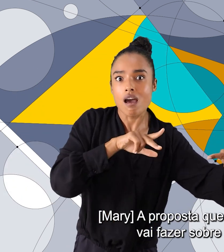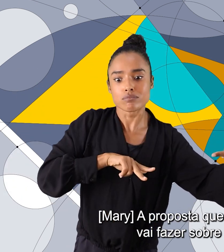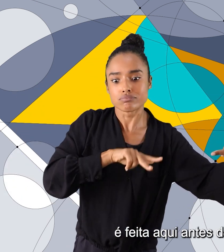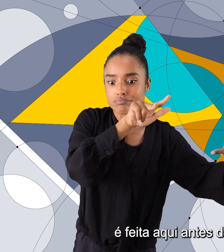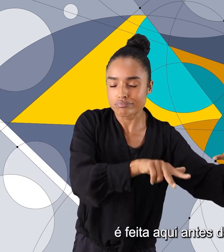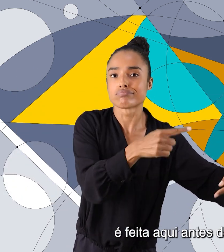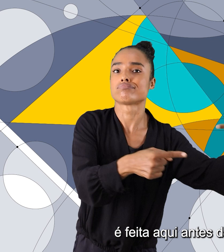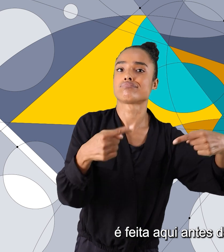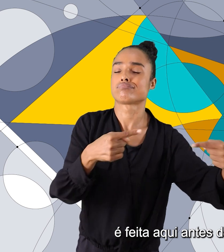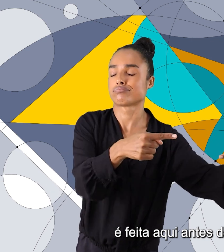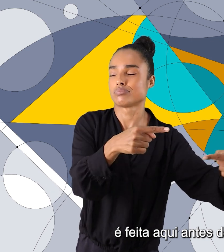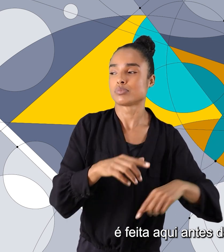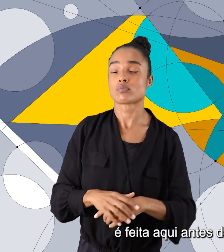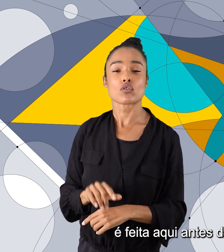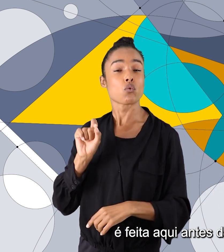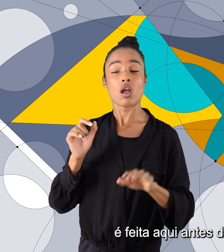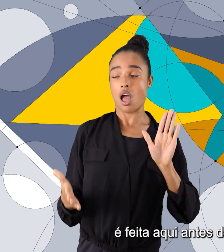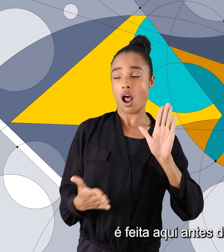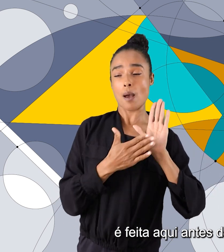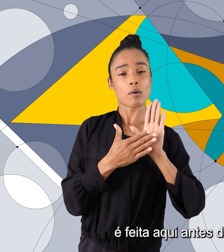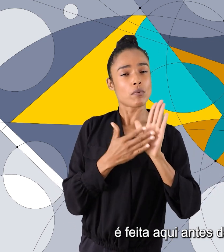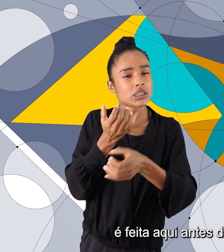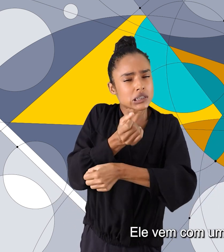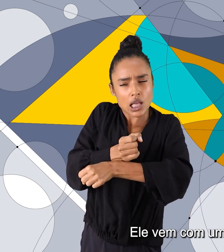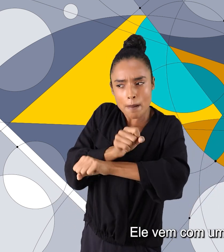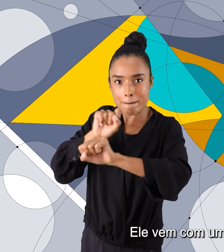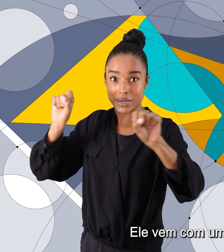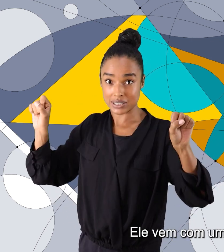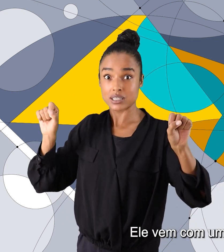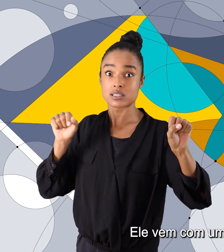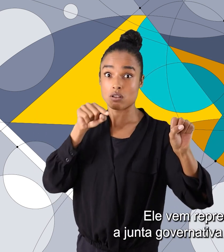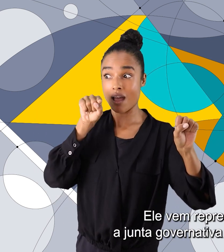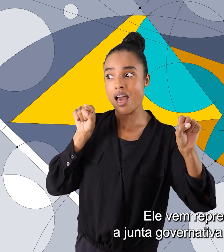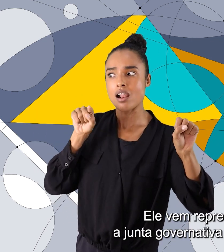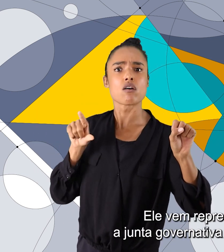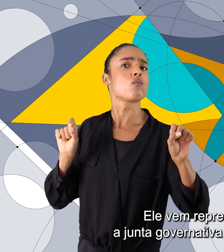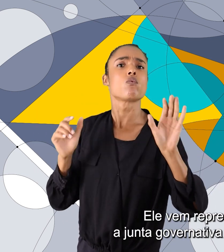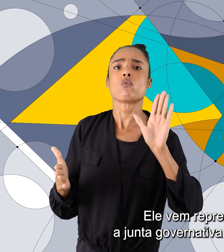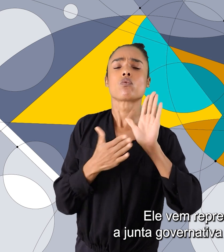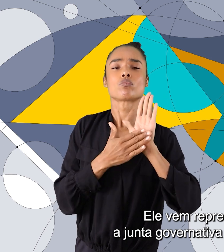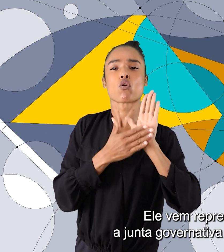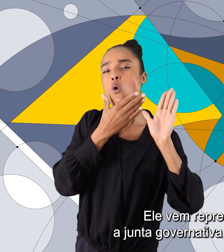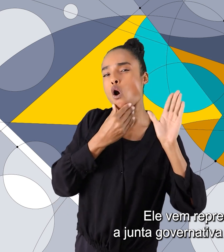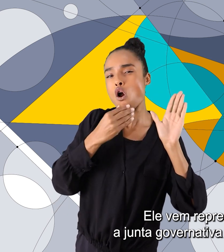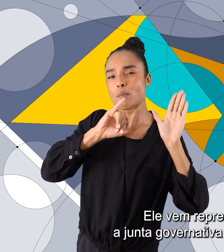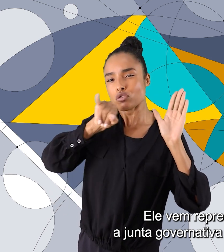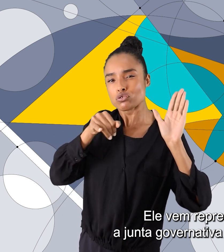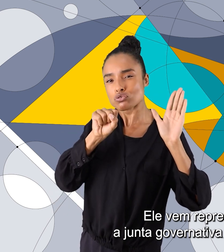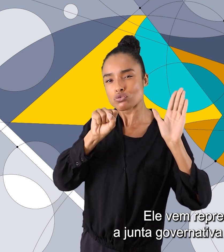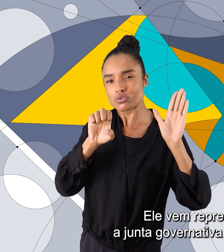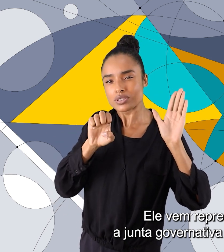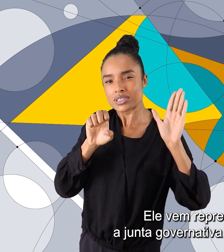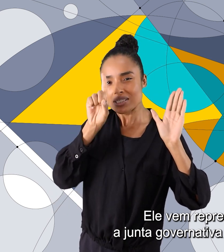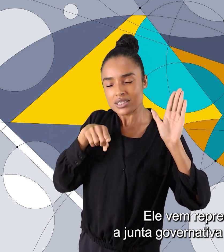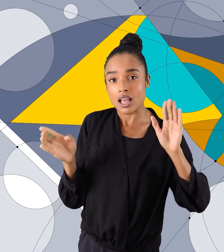sobre a abolição é feita aqui, antes da Constituinte. Ele vem com uma proposta, ele vem representando a Junta Governativa